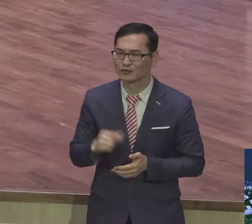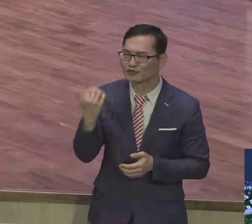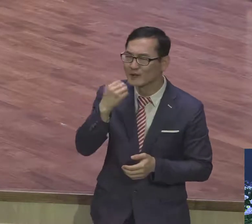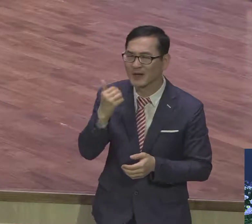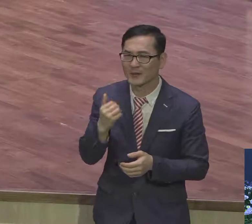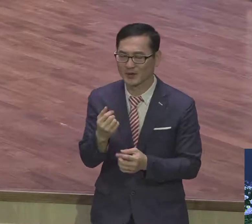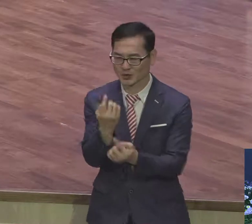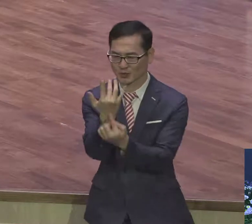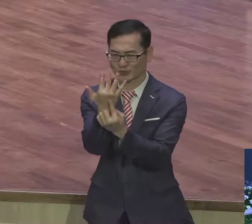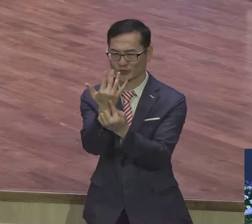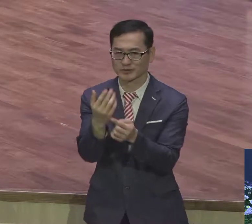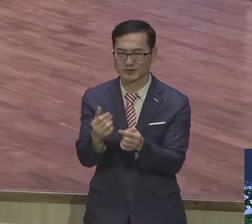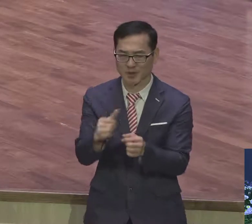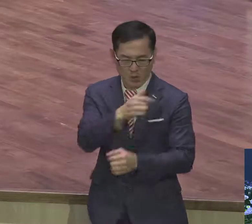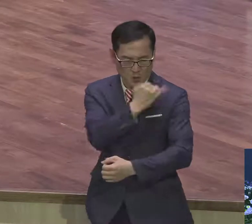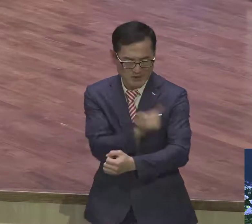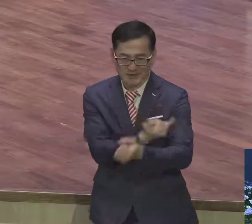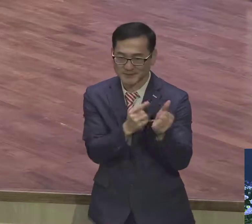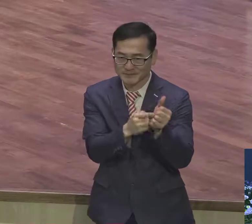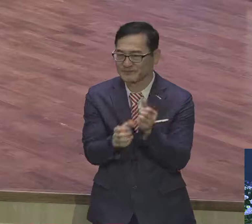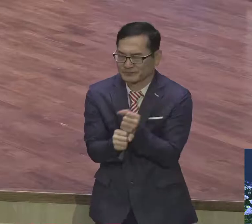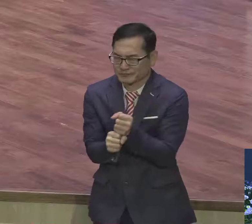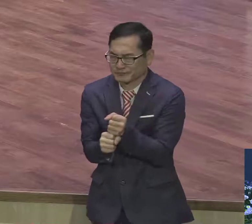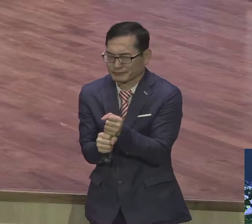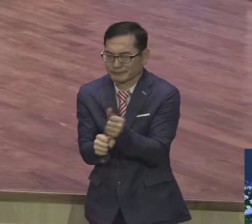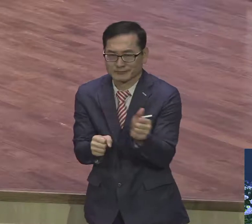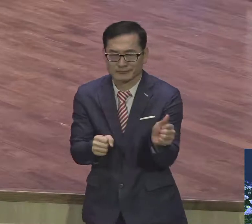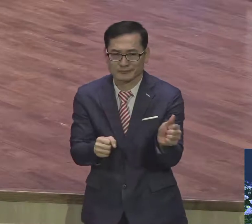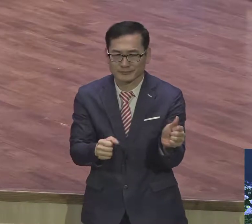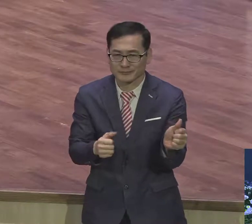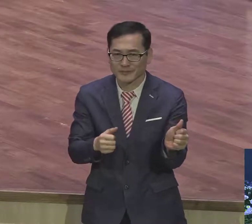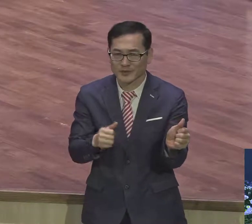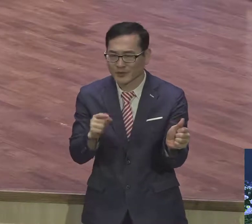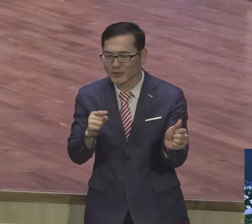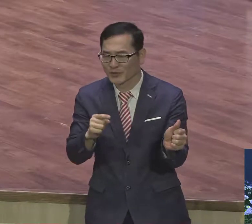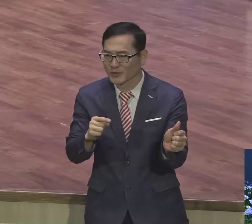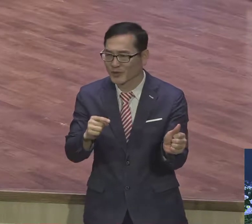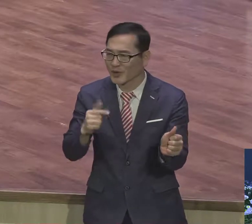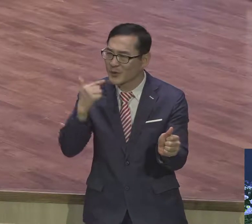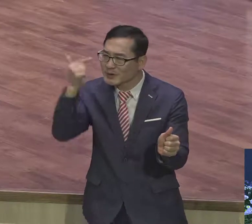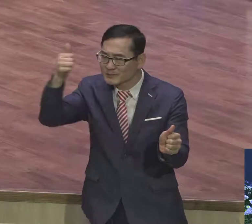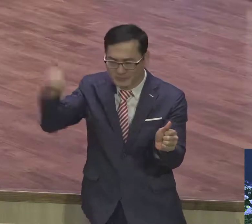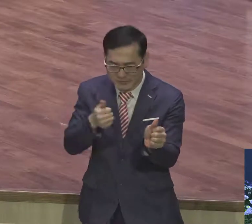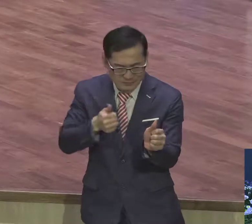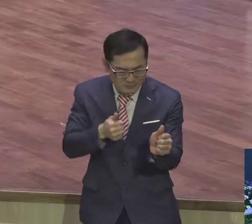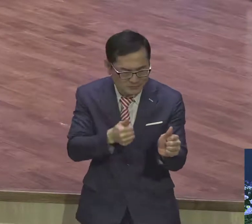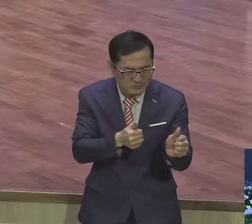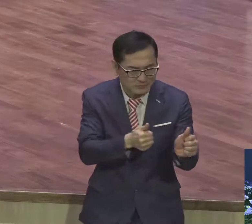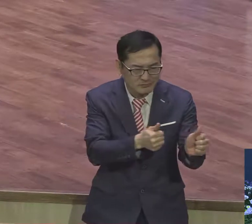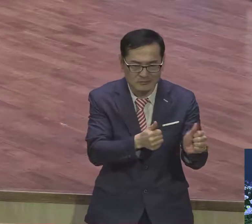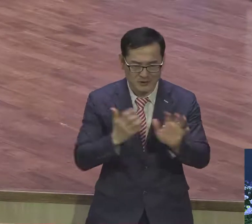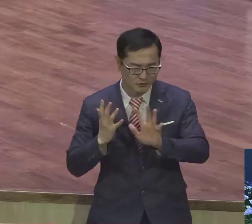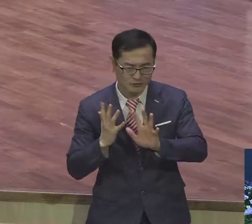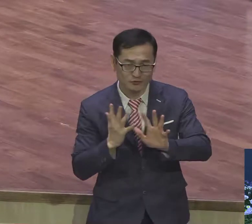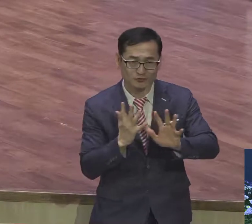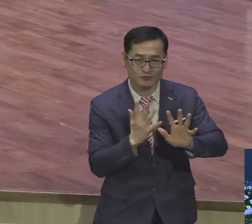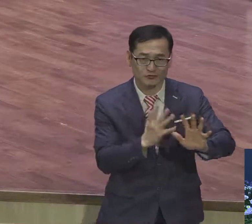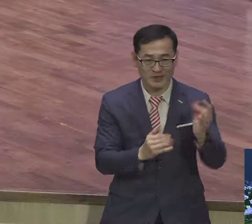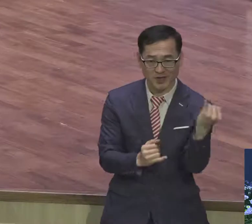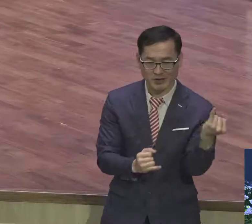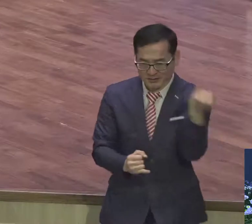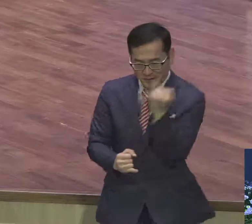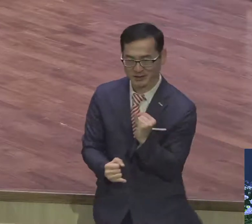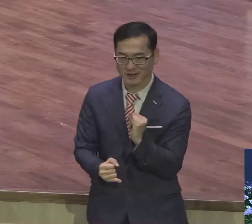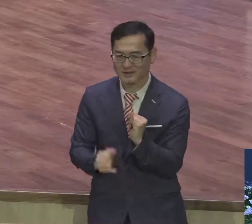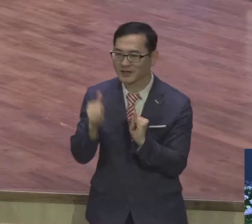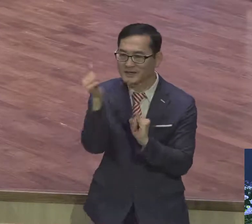나오니까요 뒤에 목사 가우니고 쪼나 뒤에 또 뭐 이렇게 촛불 들고 쭉 들어와 딱 서더니 뭐 여자가 사회를 딱